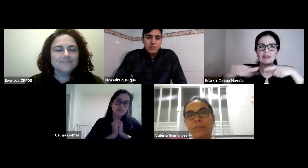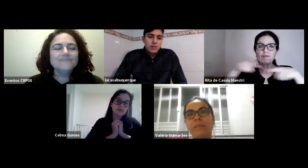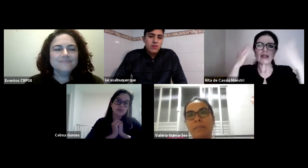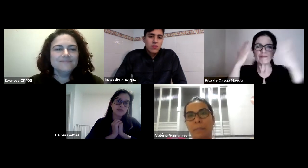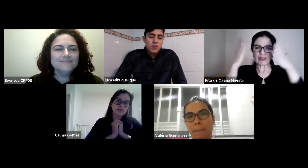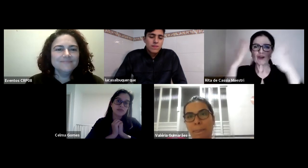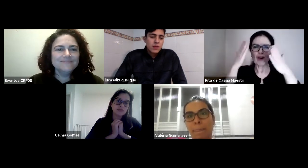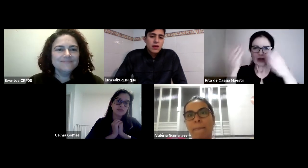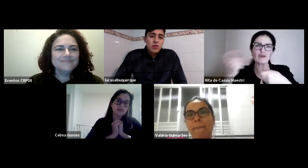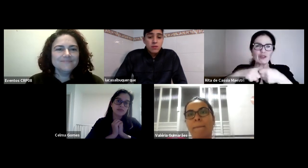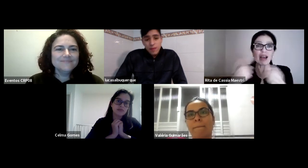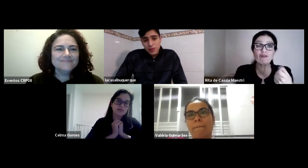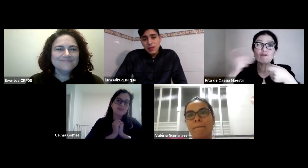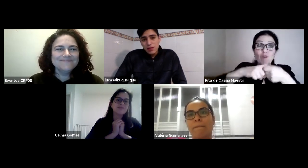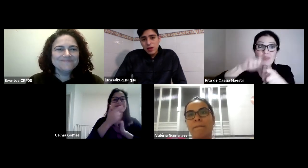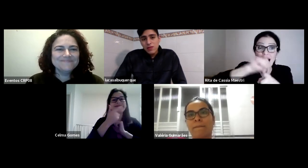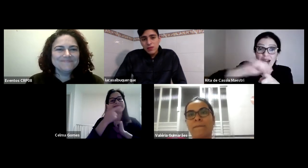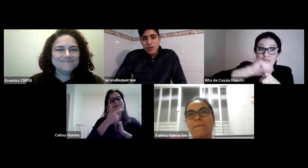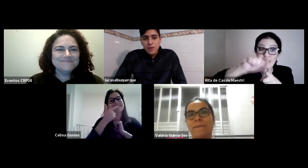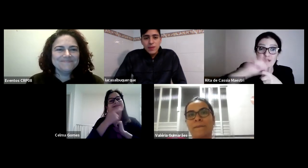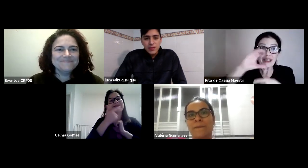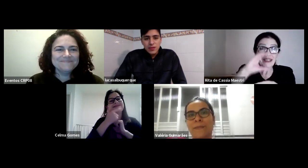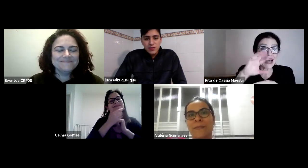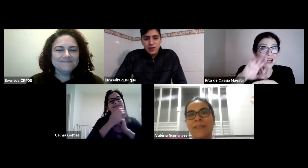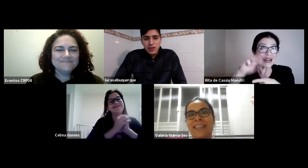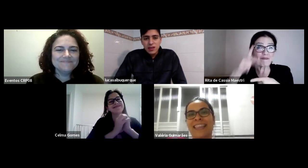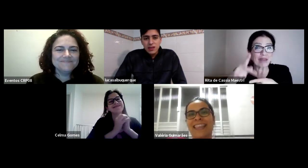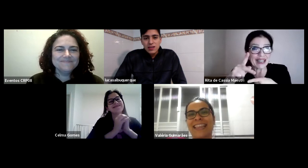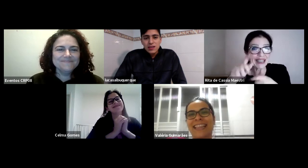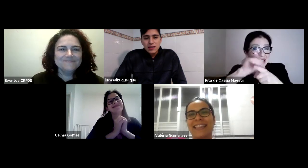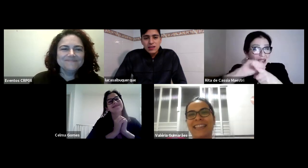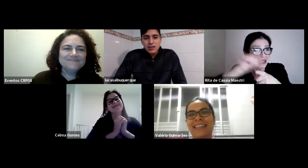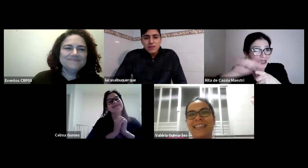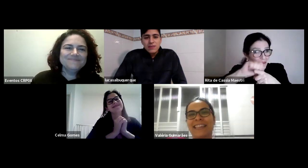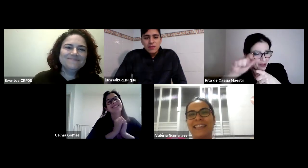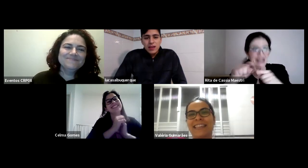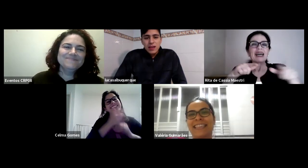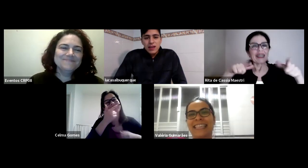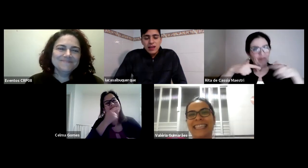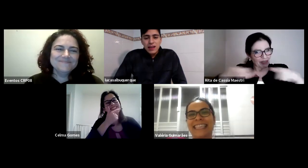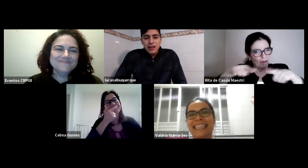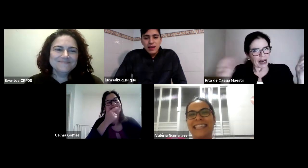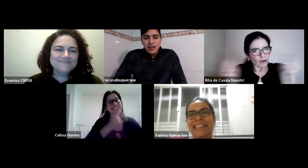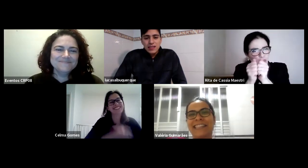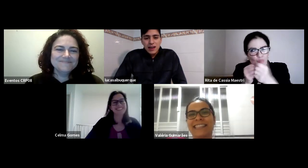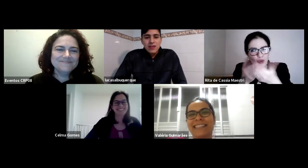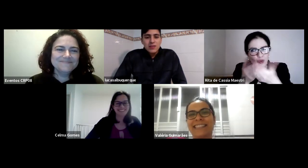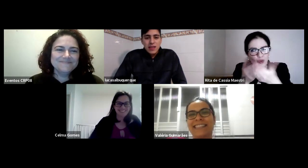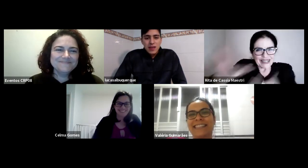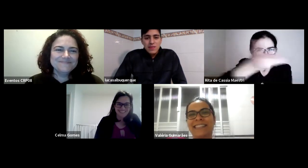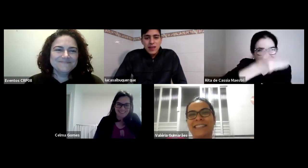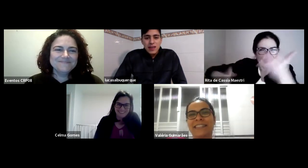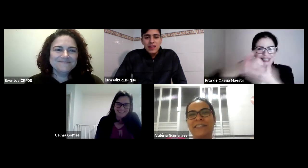né? Quando eu me aposentar, eu quero voltar para a psicologia, voltar, né, ali a estar